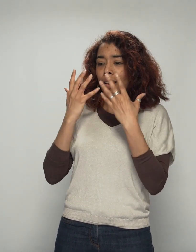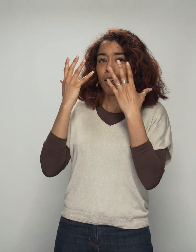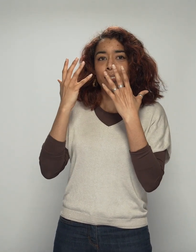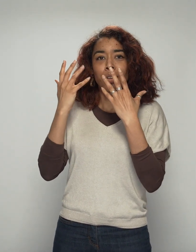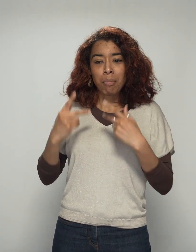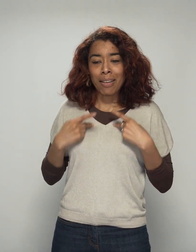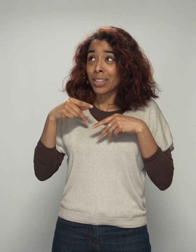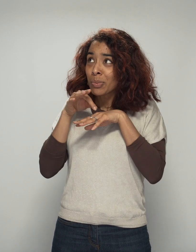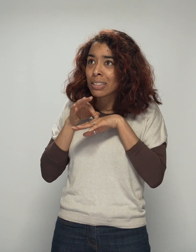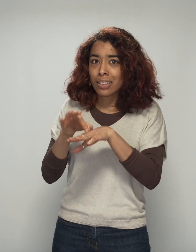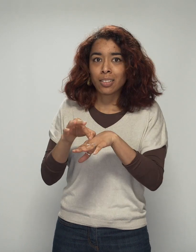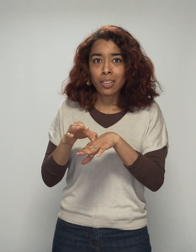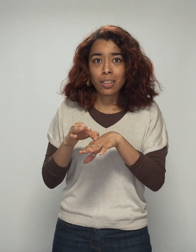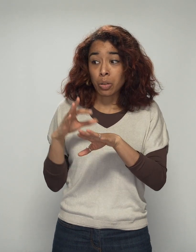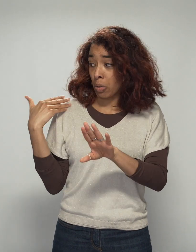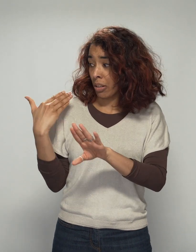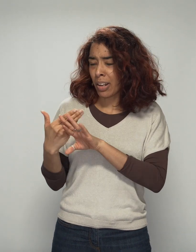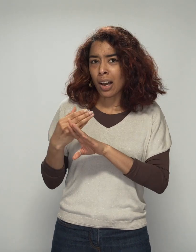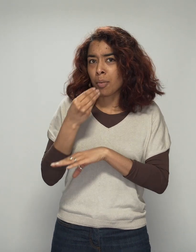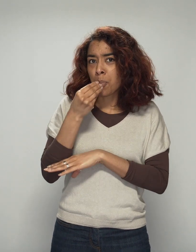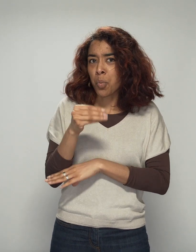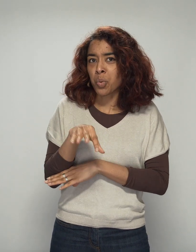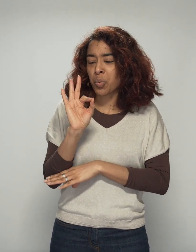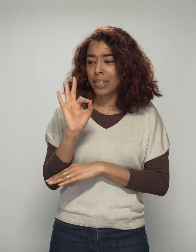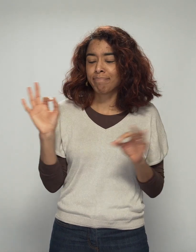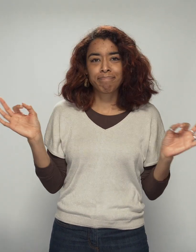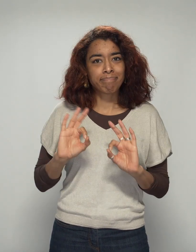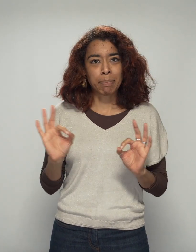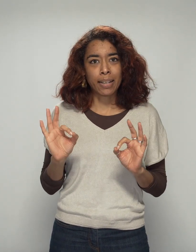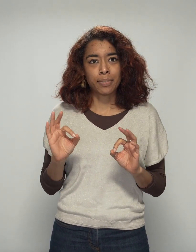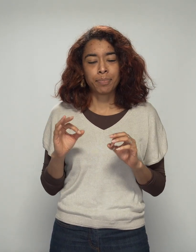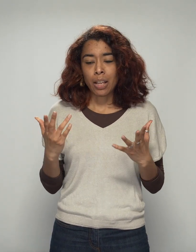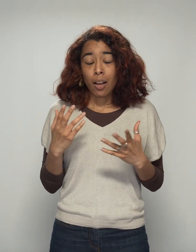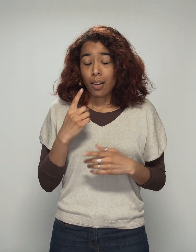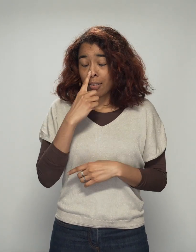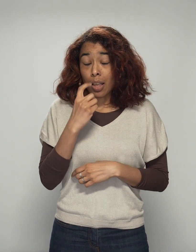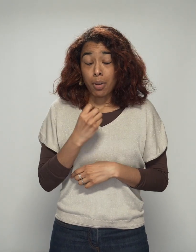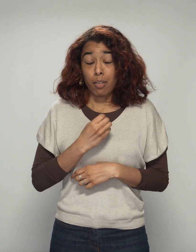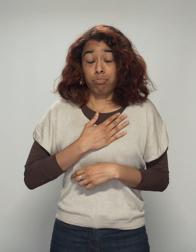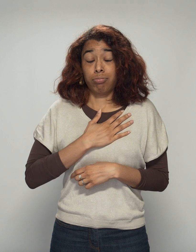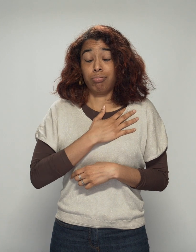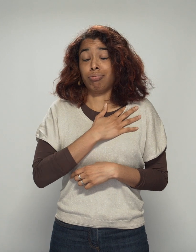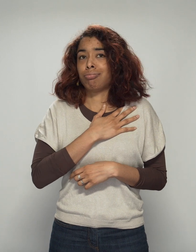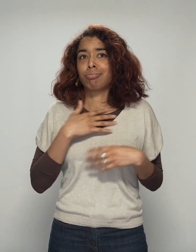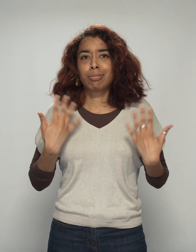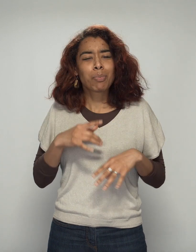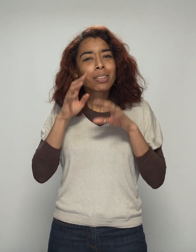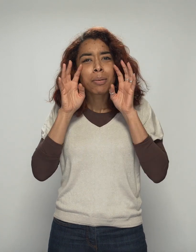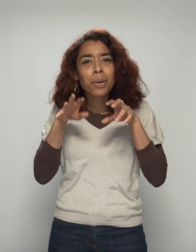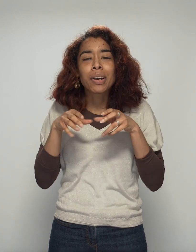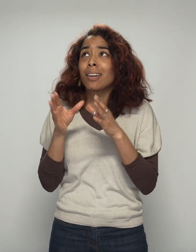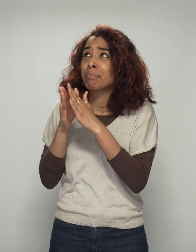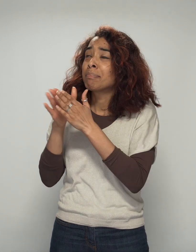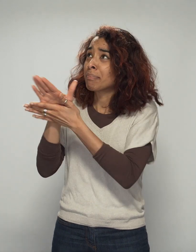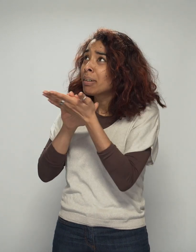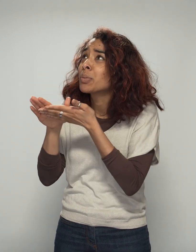guider ma vie parce que jusqu'ici je n'avais pas fait de bons choix. Donc j'ai été vraiment touchée en lisant la Bible, j'ai